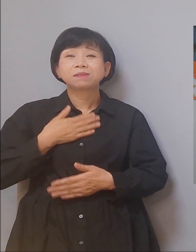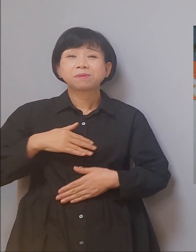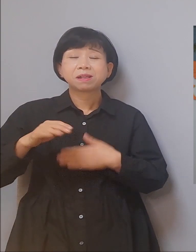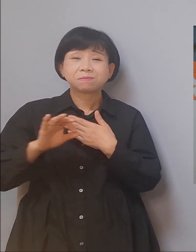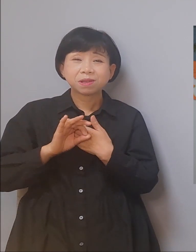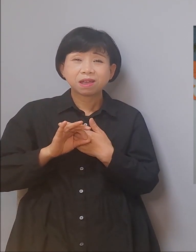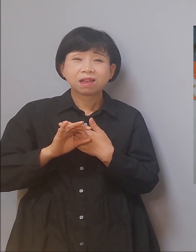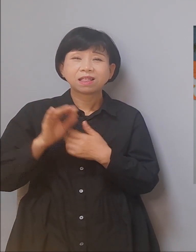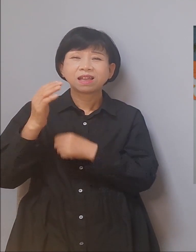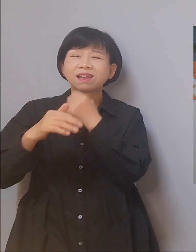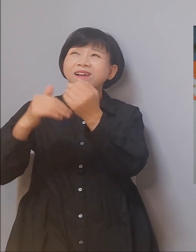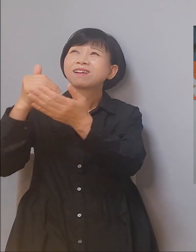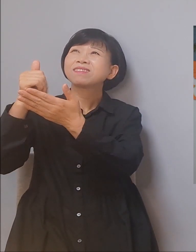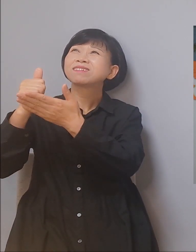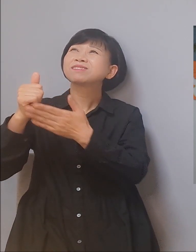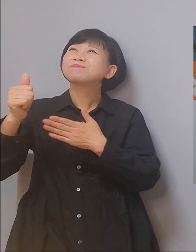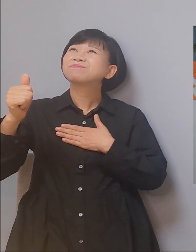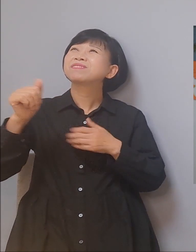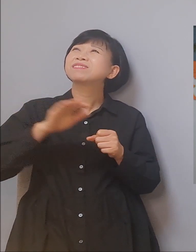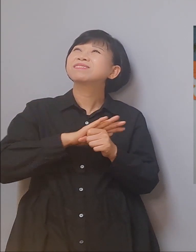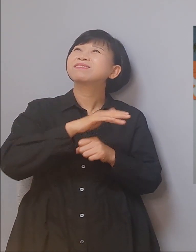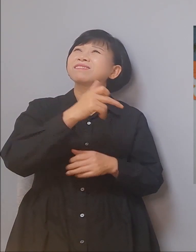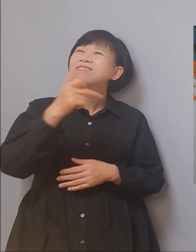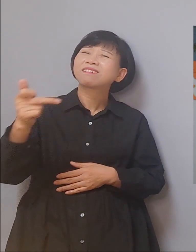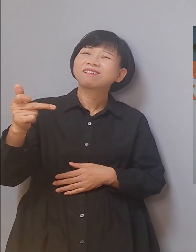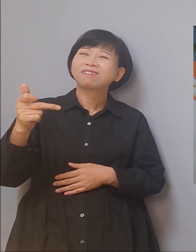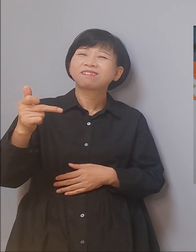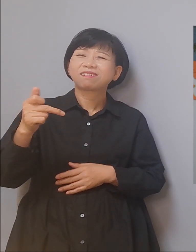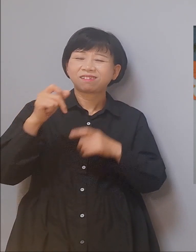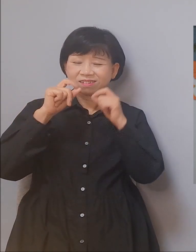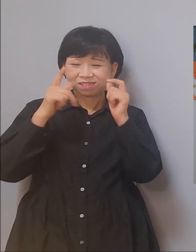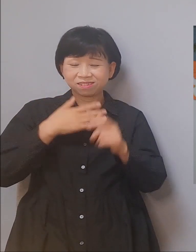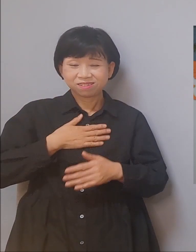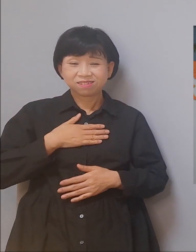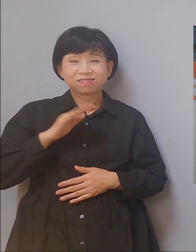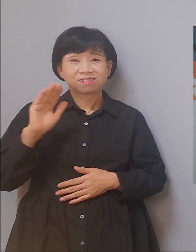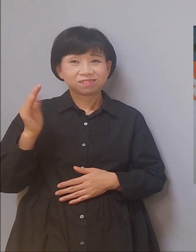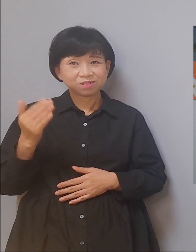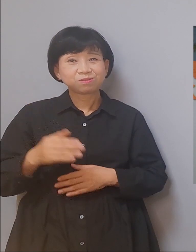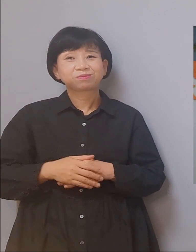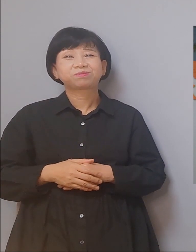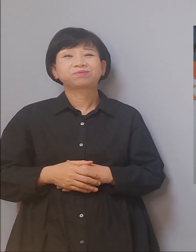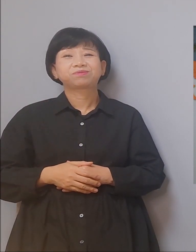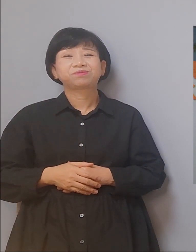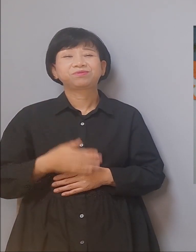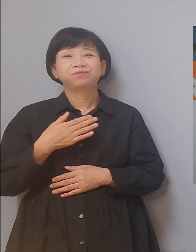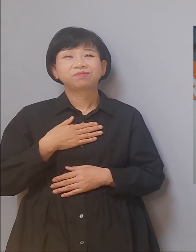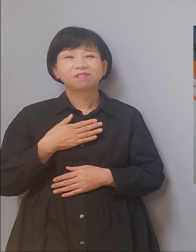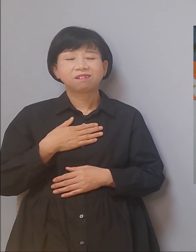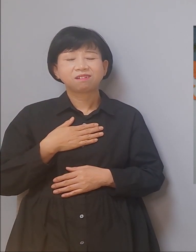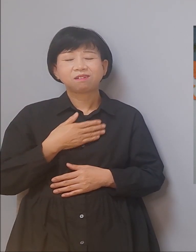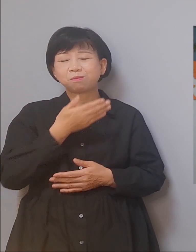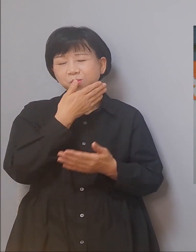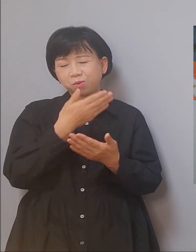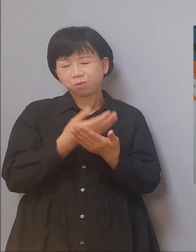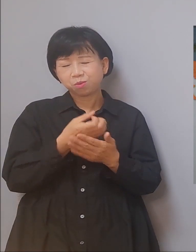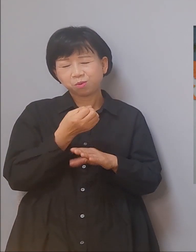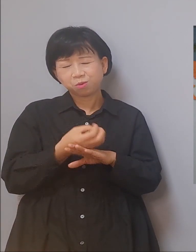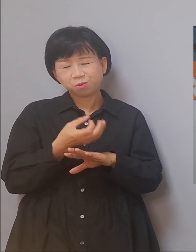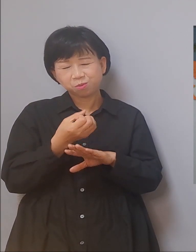나를 얼마나 사랑하는지 알게 됩니다. 하나님을 알아갈수록 나 같은 자를 얼마나 보배롭고